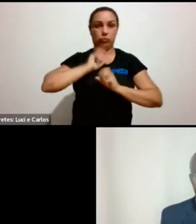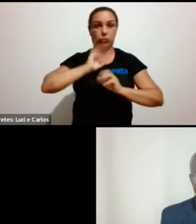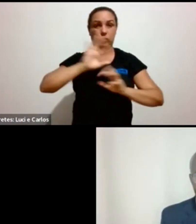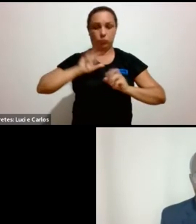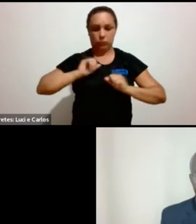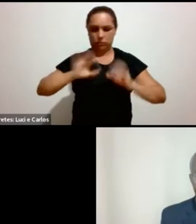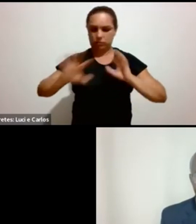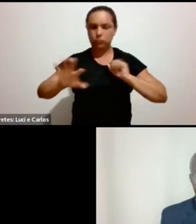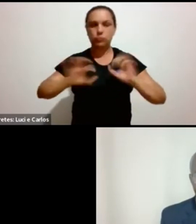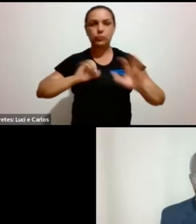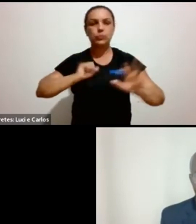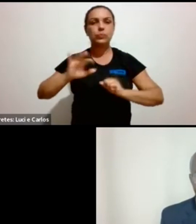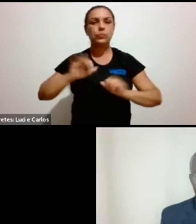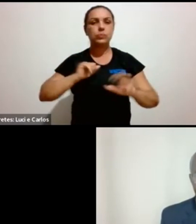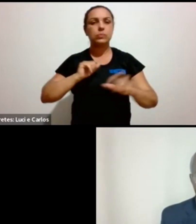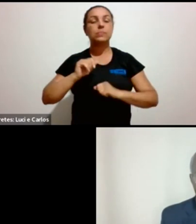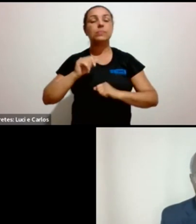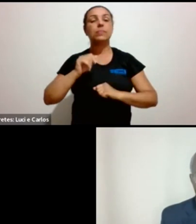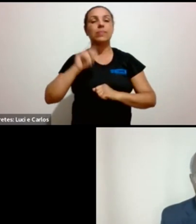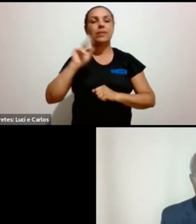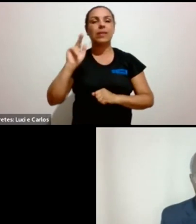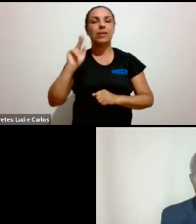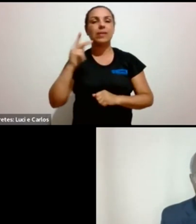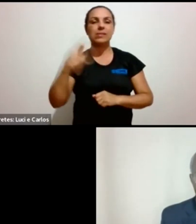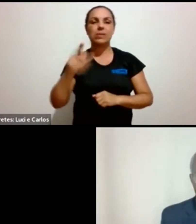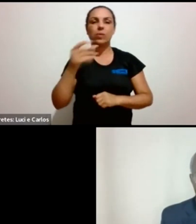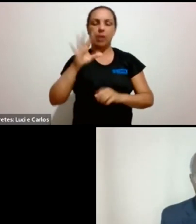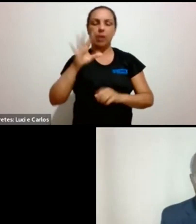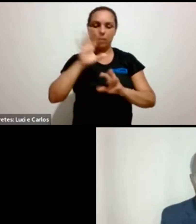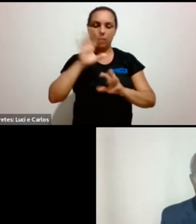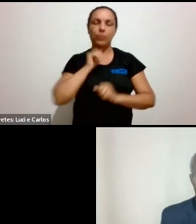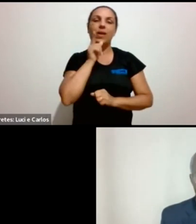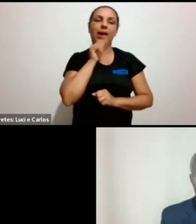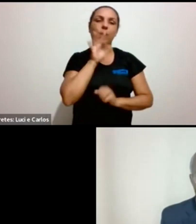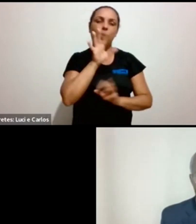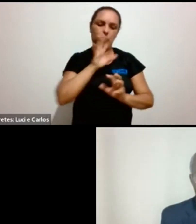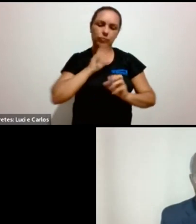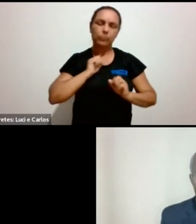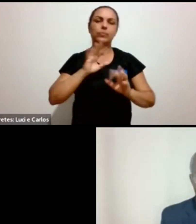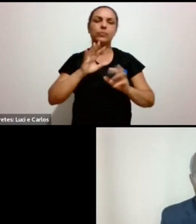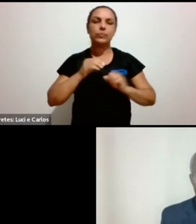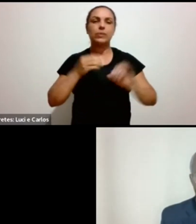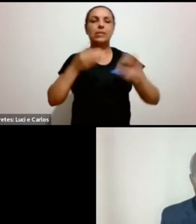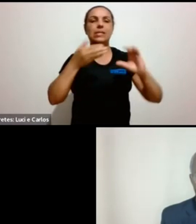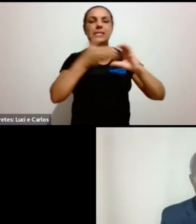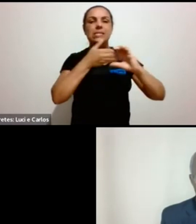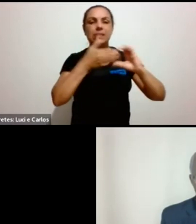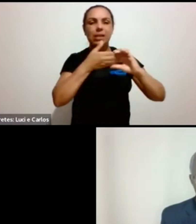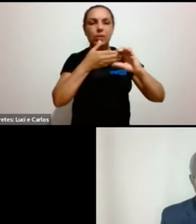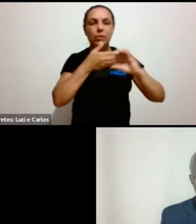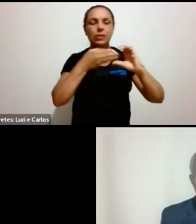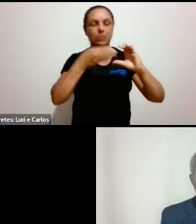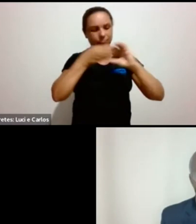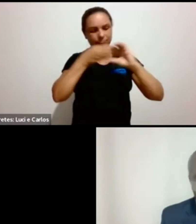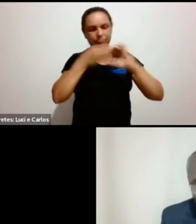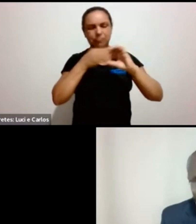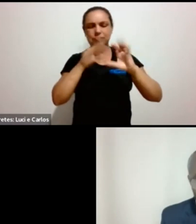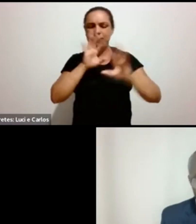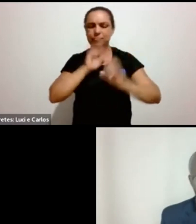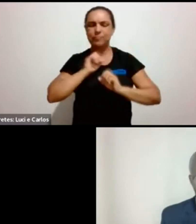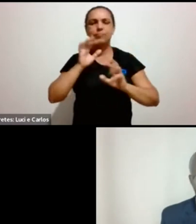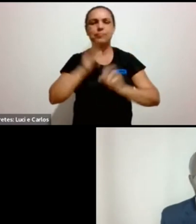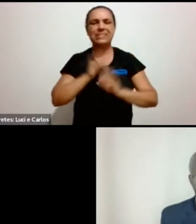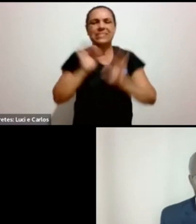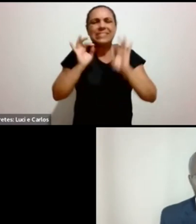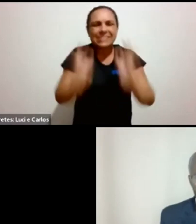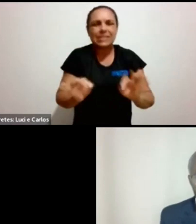de fazer uma plena hidratação das suas células. Ah, mas eu tomo água à vontade, isso não acontece? O João vai